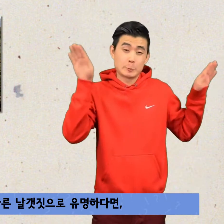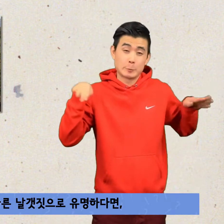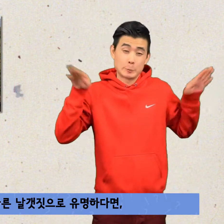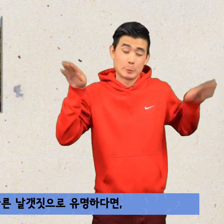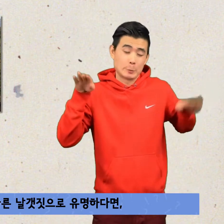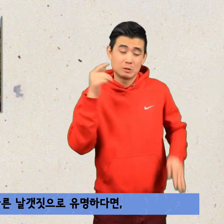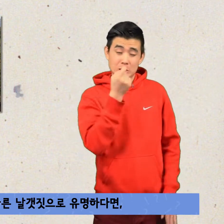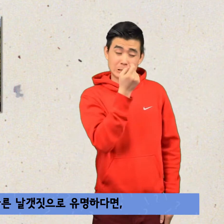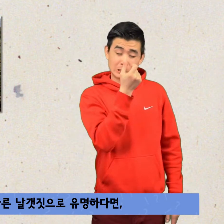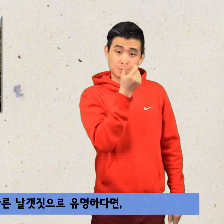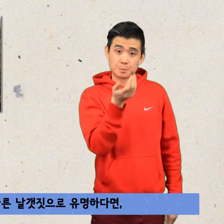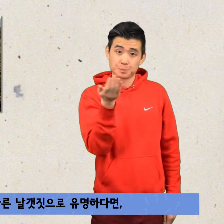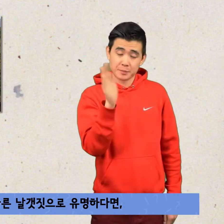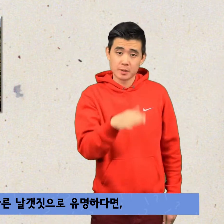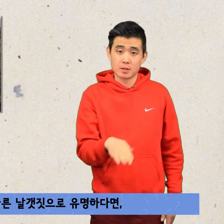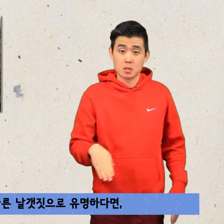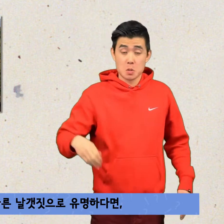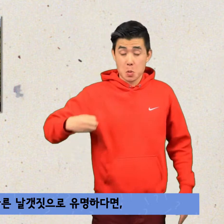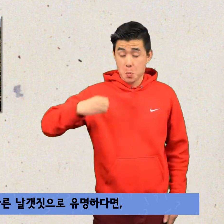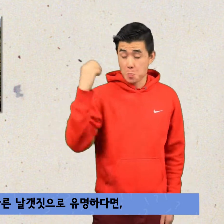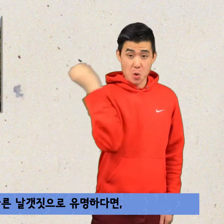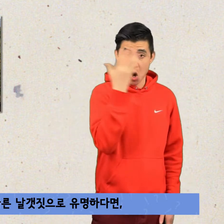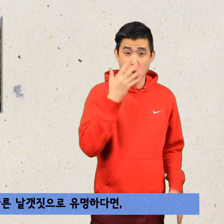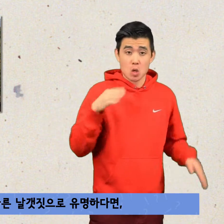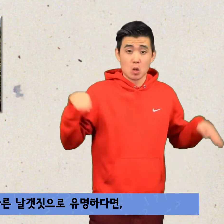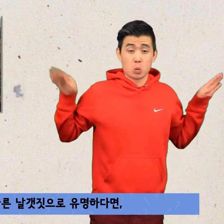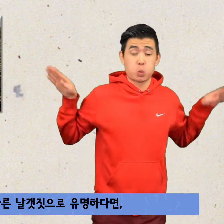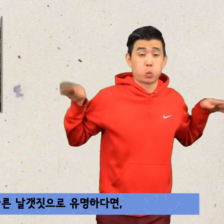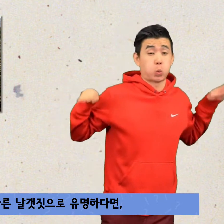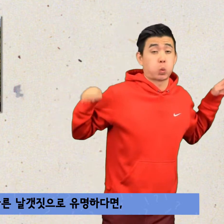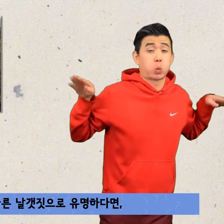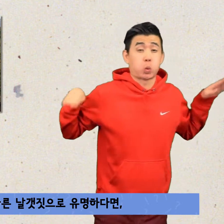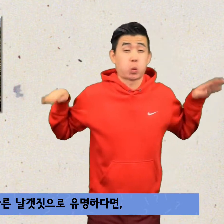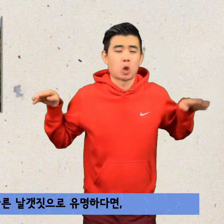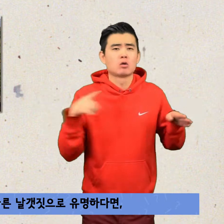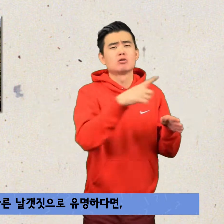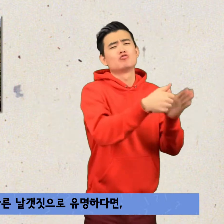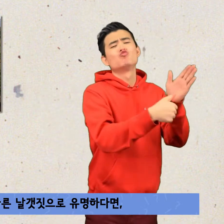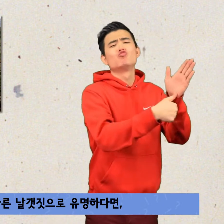벌새가 작지만 빠른 날갯짓으로 유명하다면